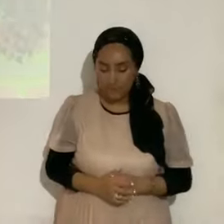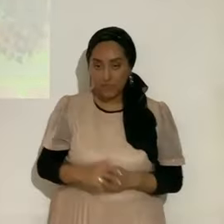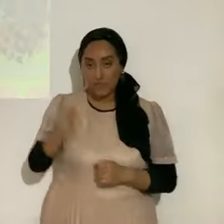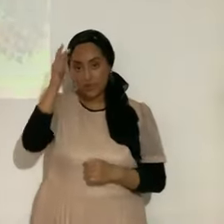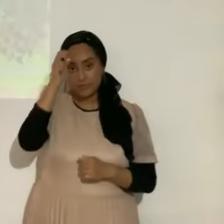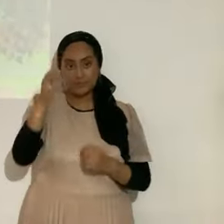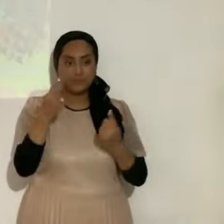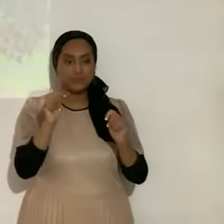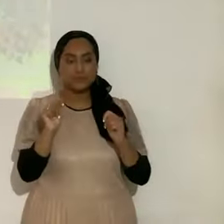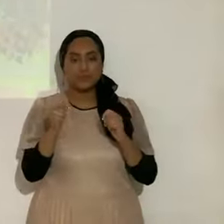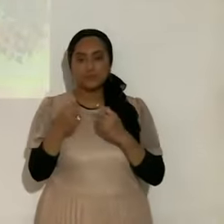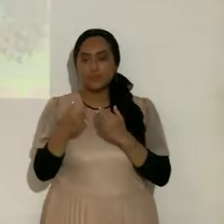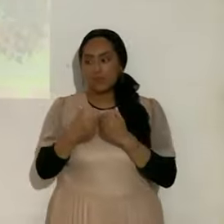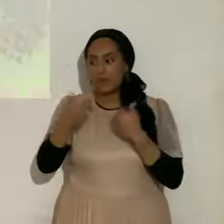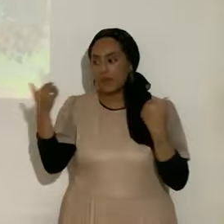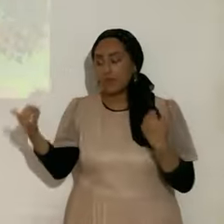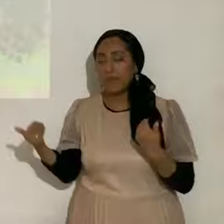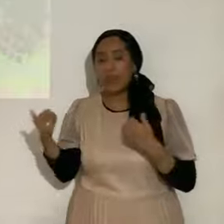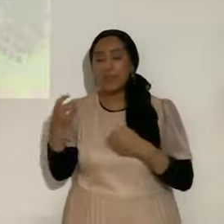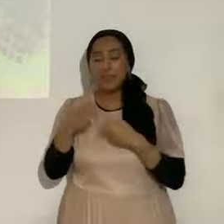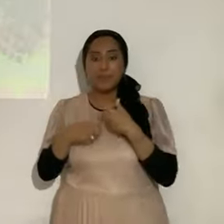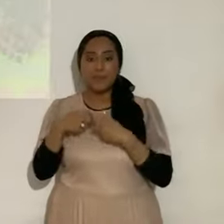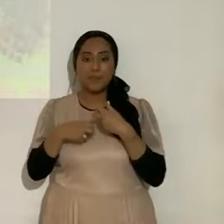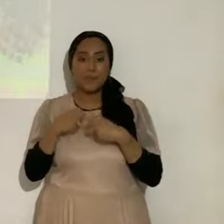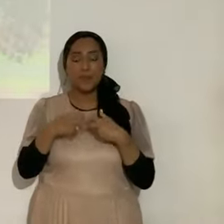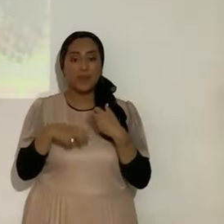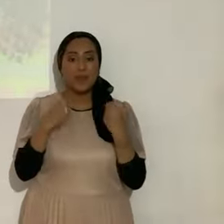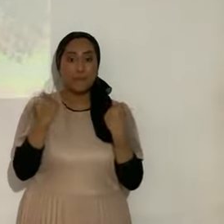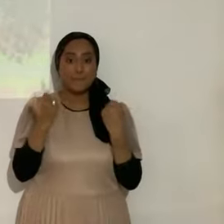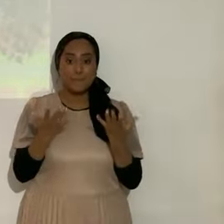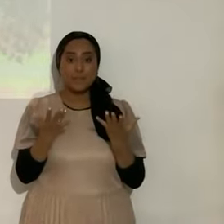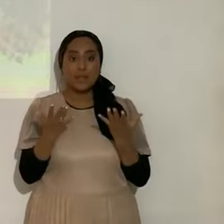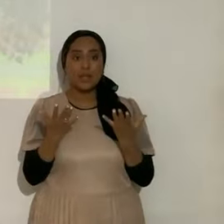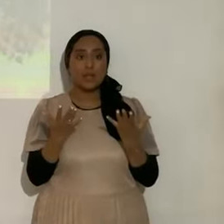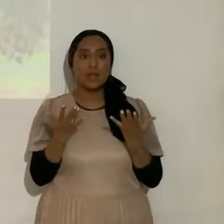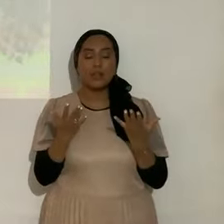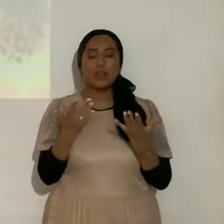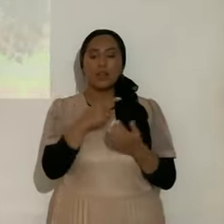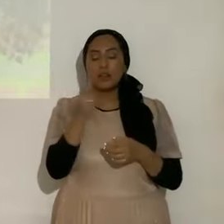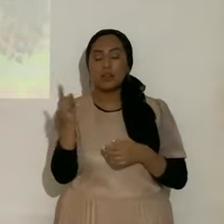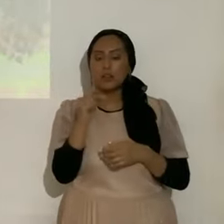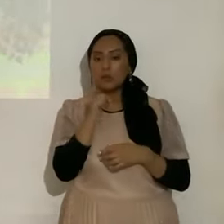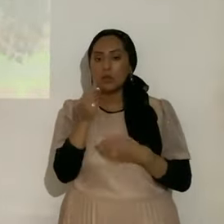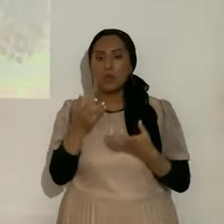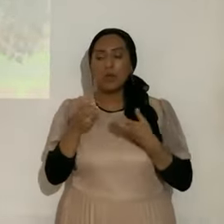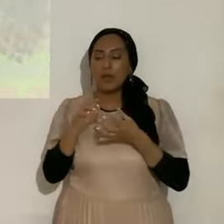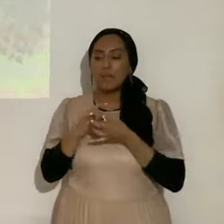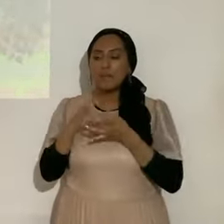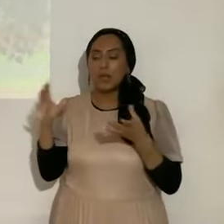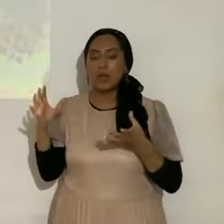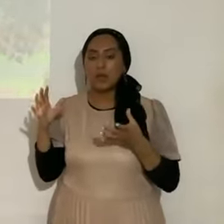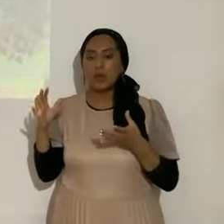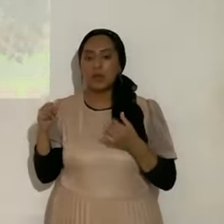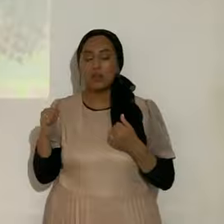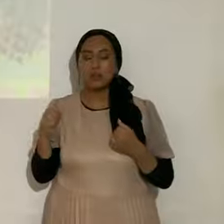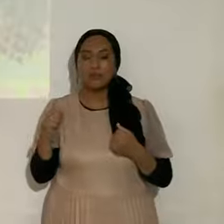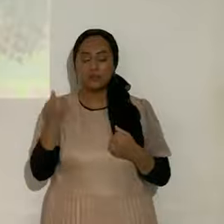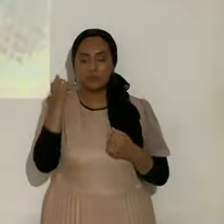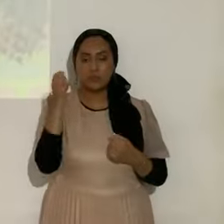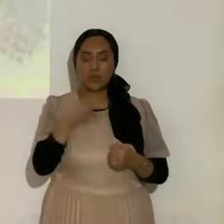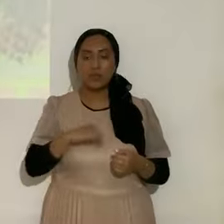se alejó de él. El problema de muchos o de muchas es que no quieren soltarse de él, del enemigo, y a su Hamashiach